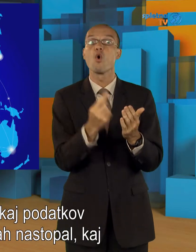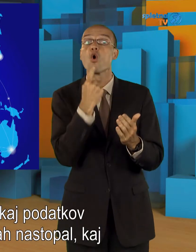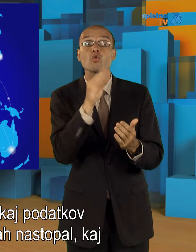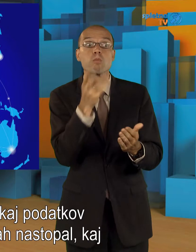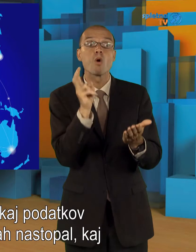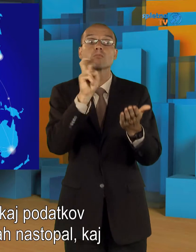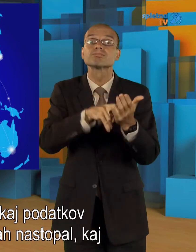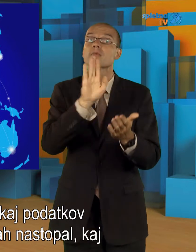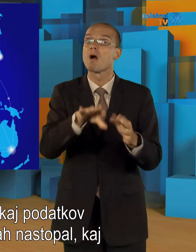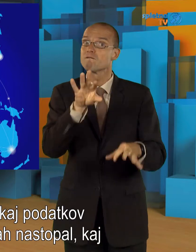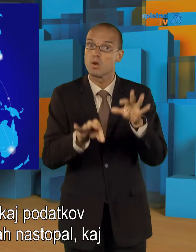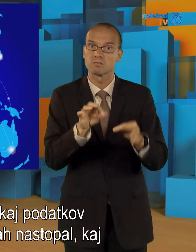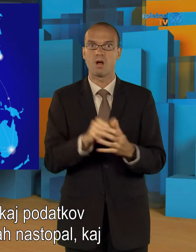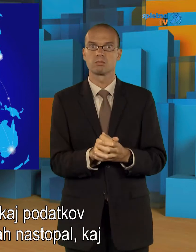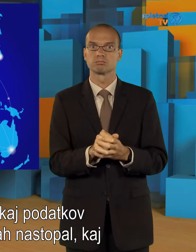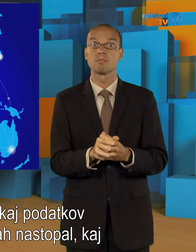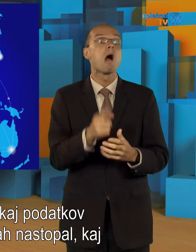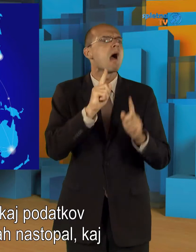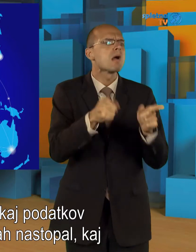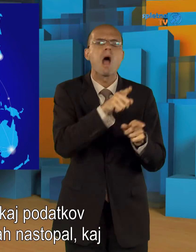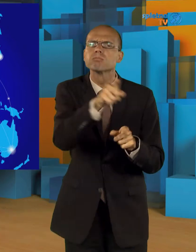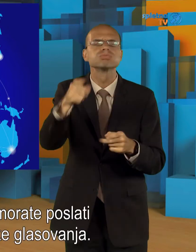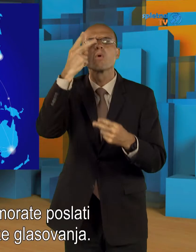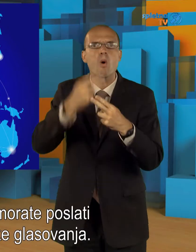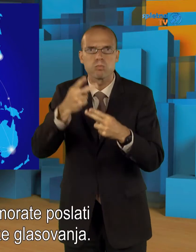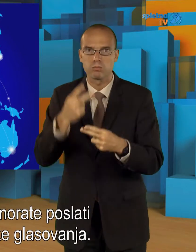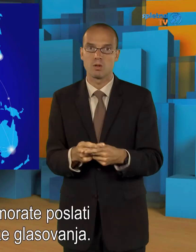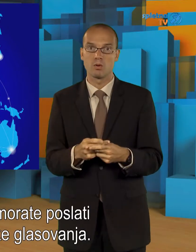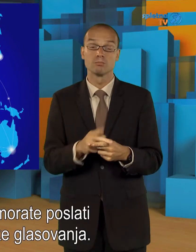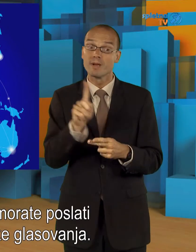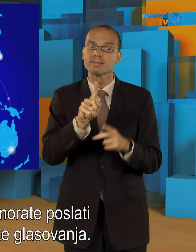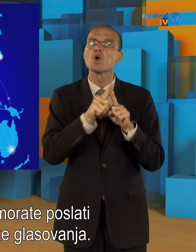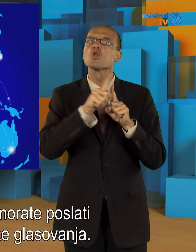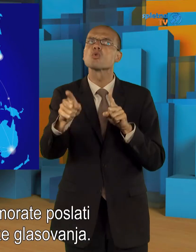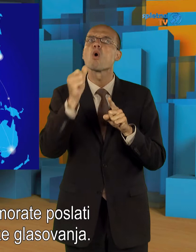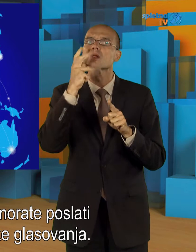nastopal, kaj obljubljajo in dokdaj morate poslati prošnjo za druge oblike glasovanja.